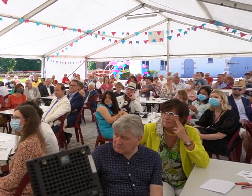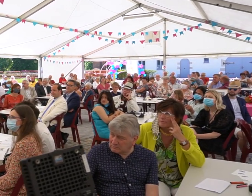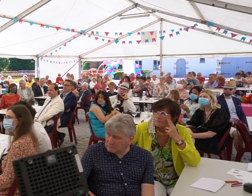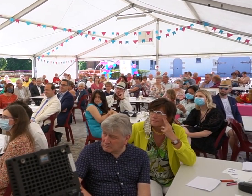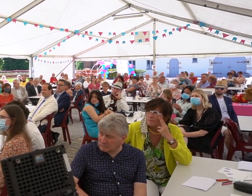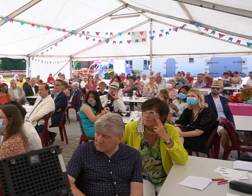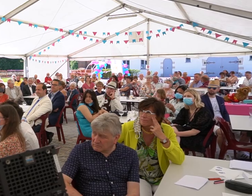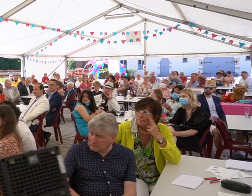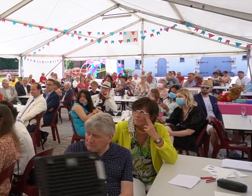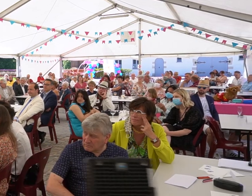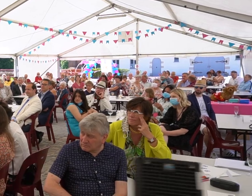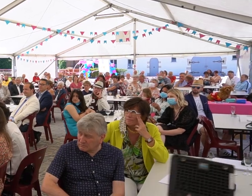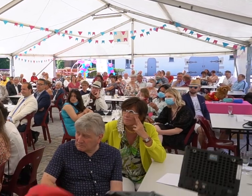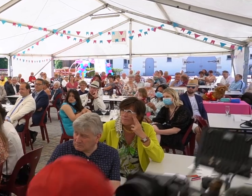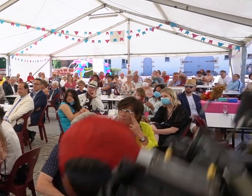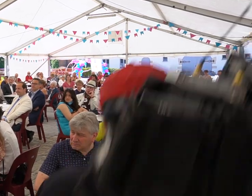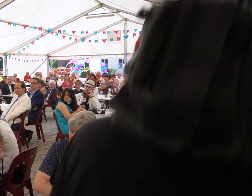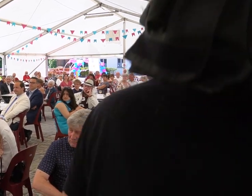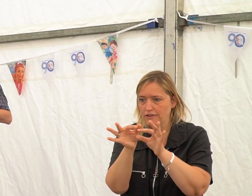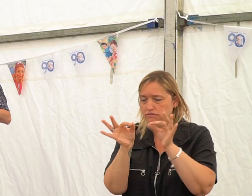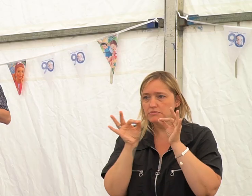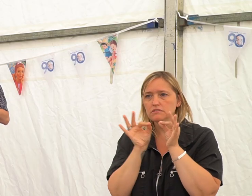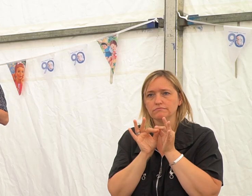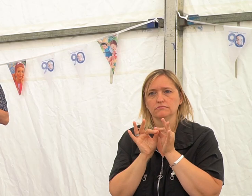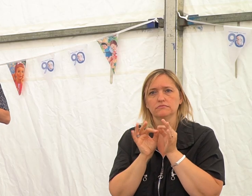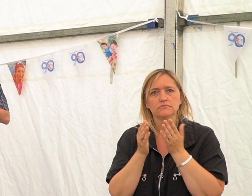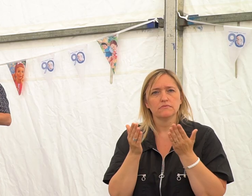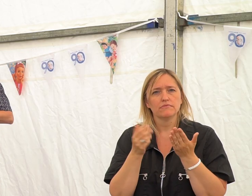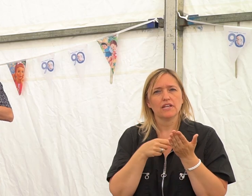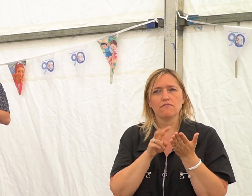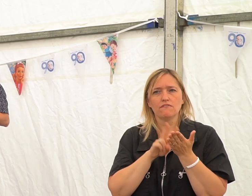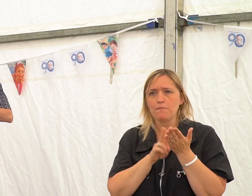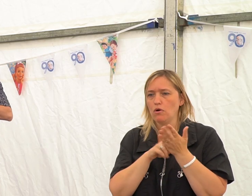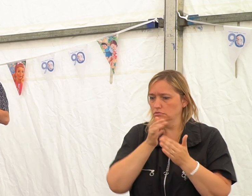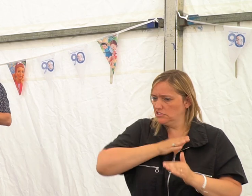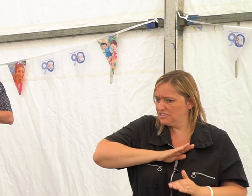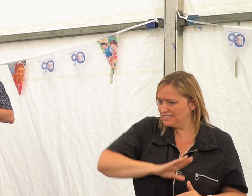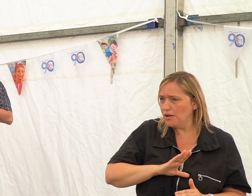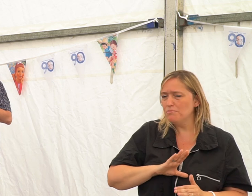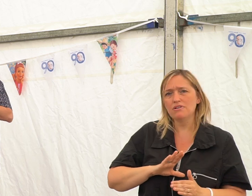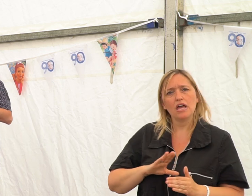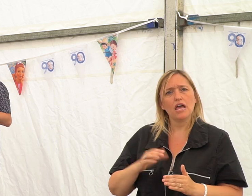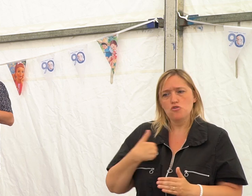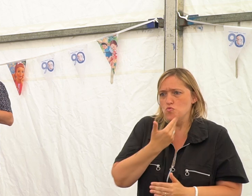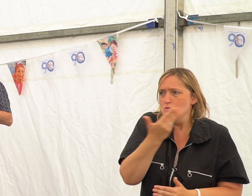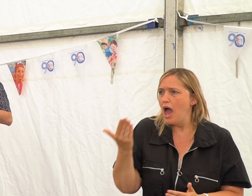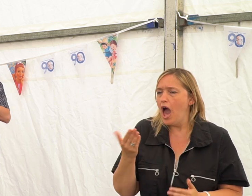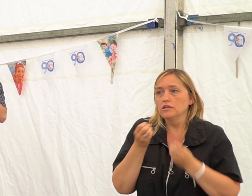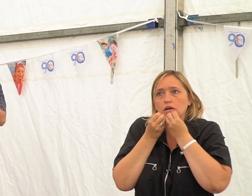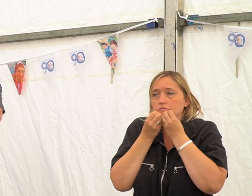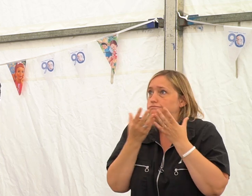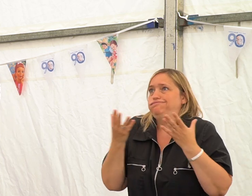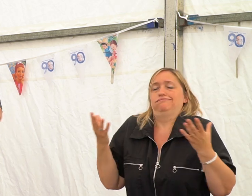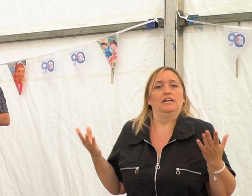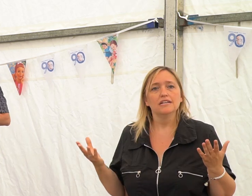sont quand même impressionnants. Et j'ai rencontré moi une famille qui est vraiment modeste, simple, humaine, et j'ai trouvé ça extraordinaire.